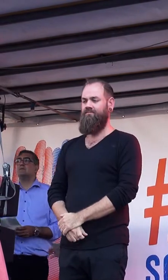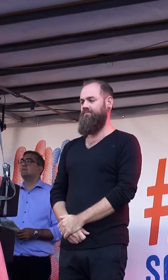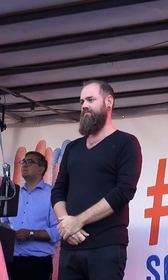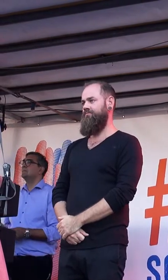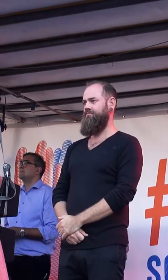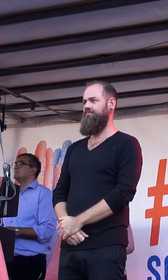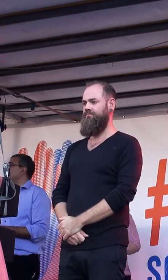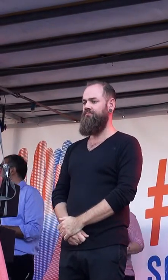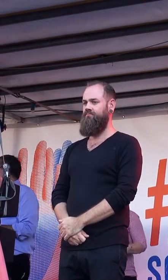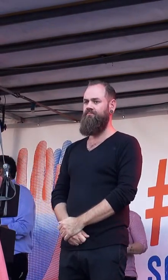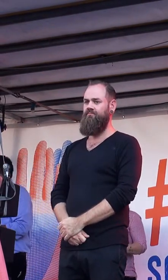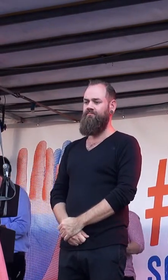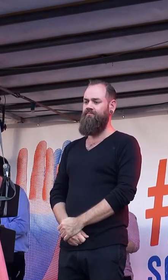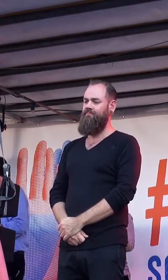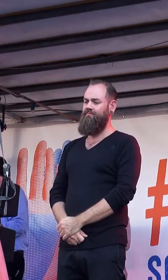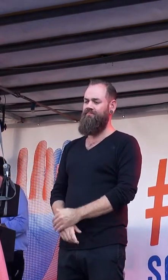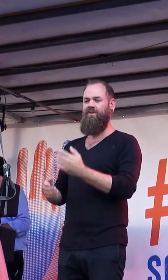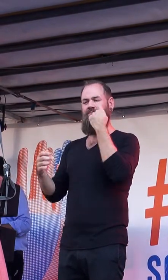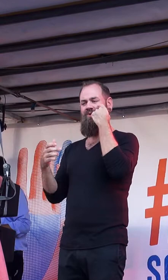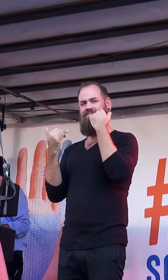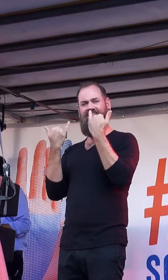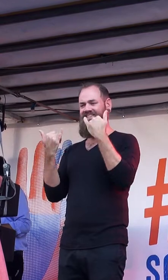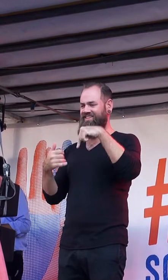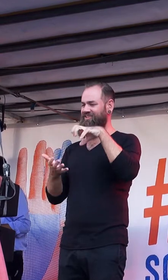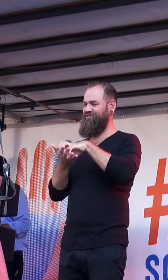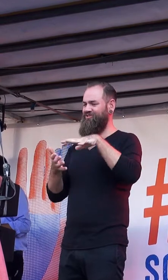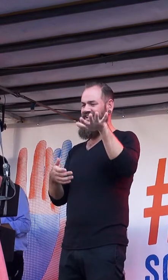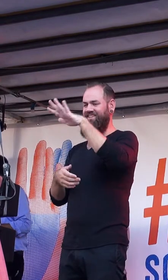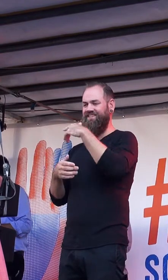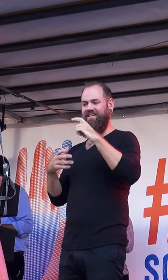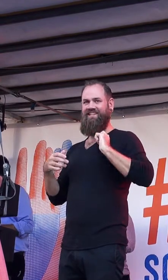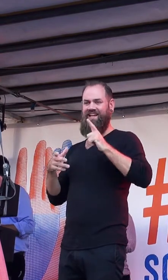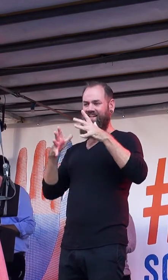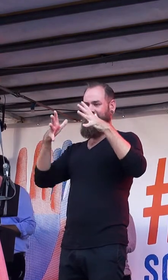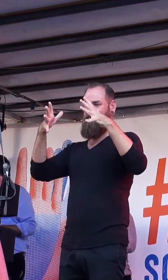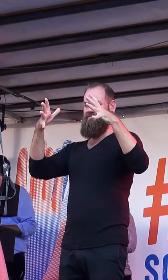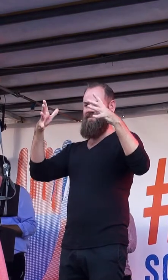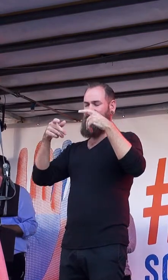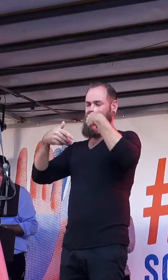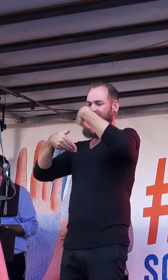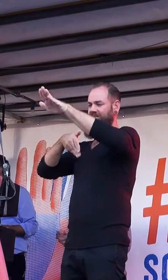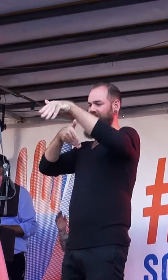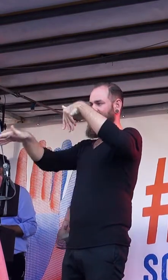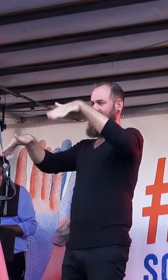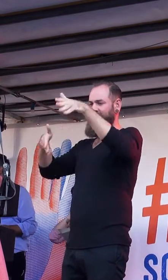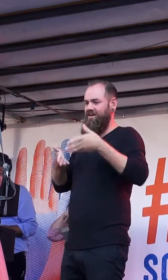Die Gentrifizierung, gerade in den Großstädten, wie auch hier in Berlin und in den Ballungszentren, muss ein Ende haben.